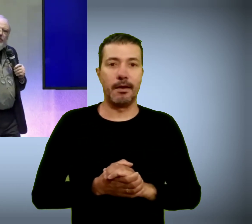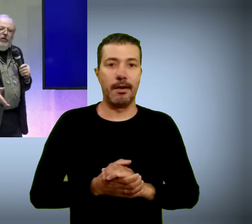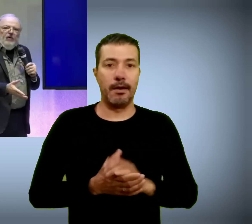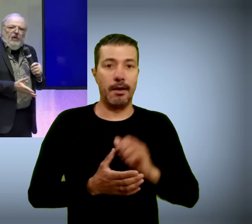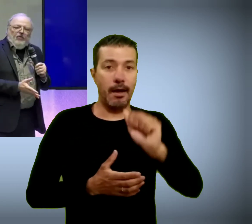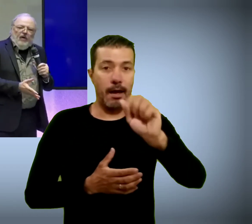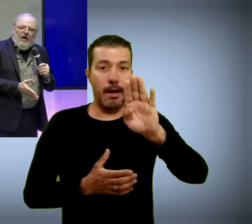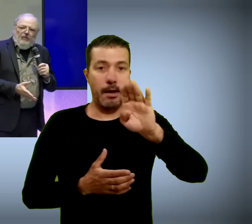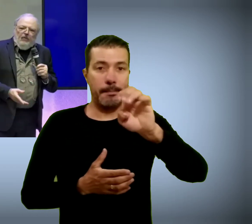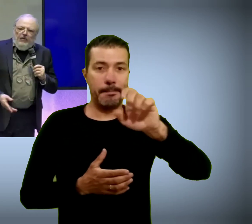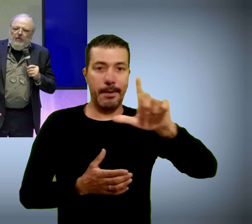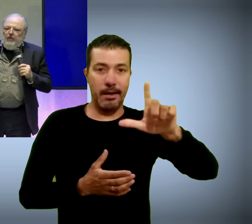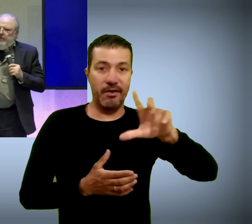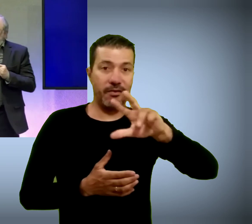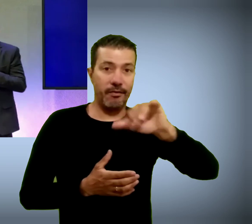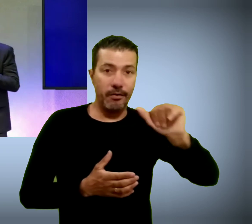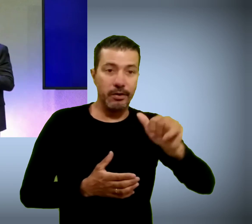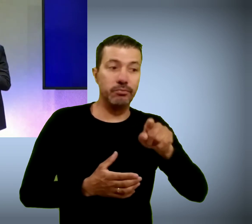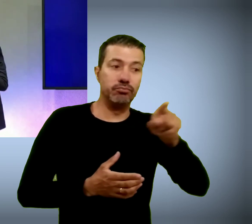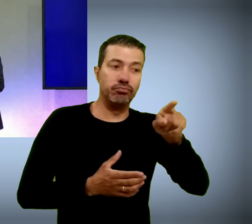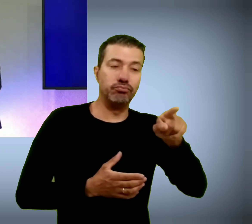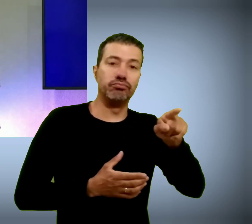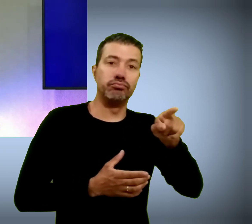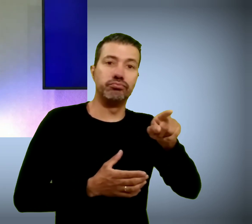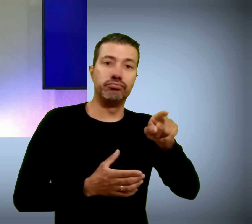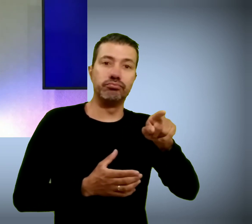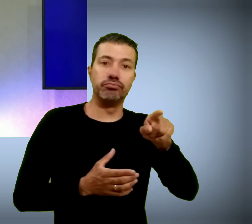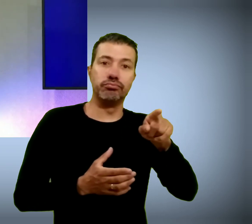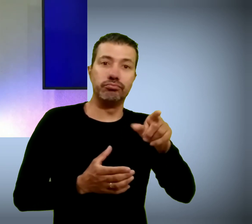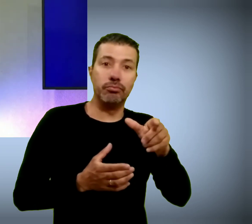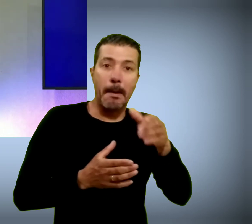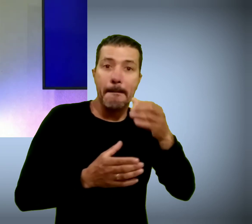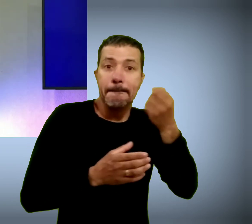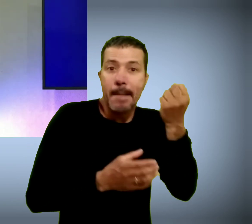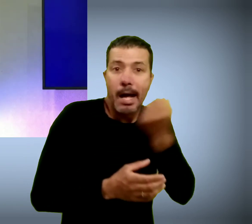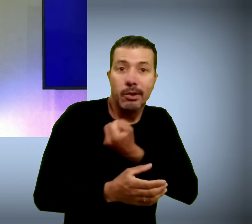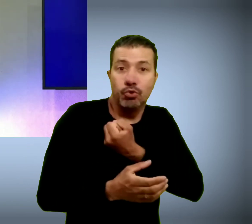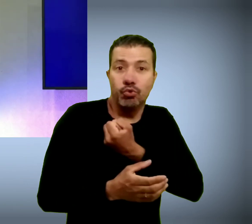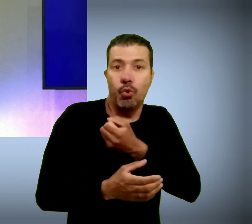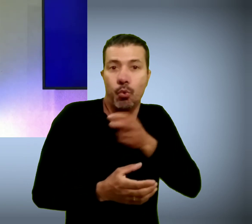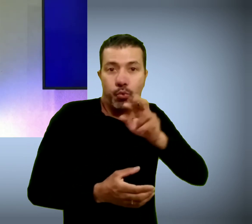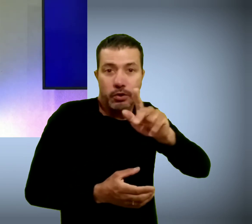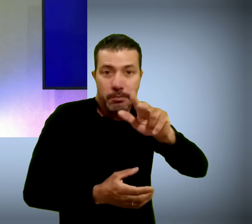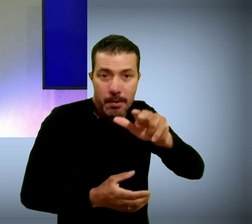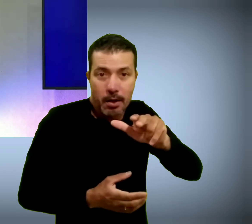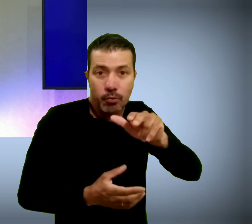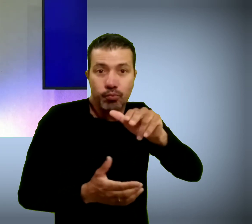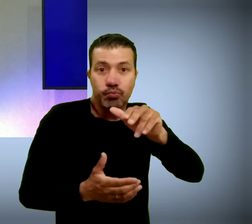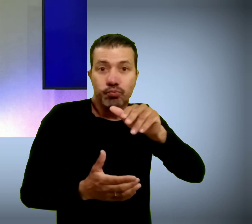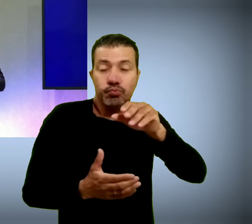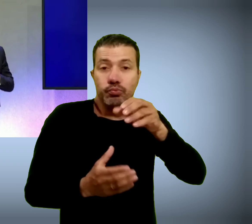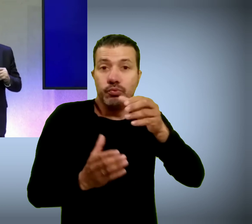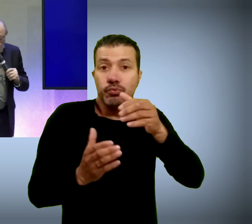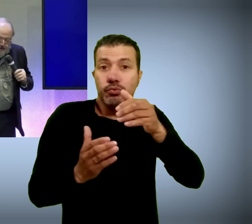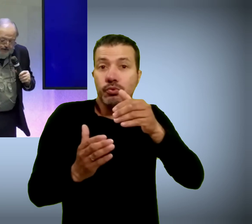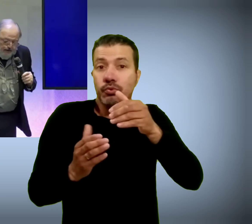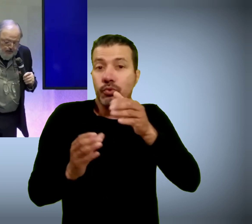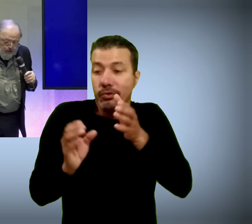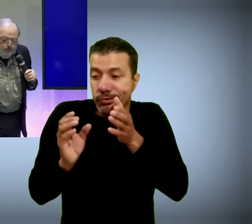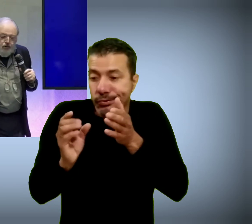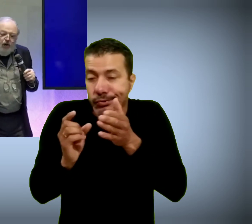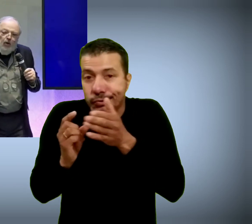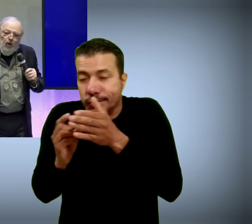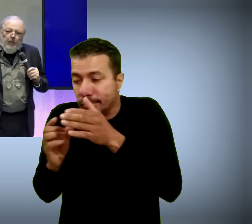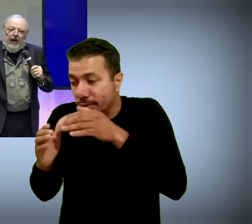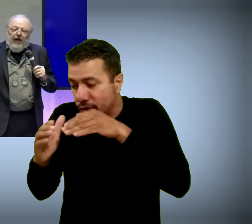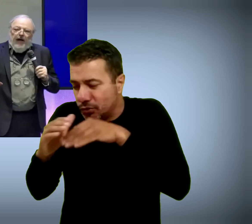Abel levou o seu irmão para o campo, matou o seu irmão, escondeu o corpo, e o Senhor, Deus que sabe